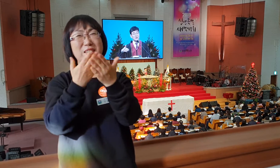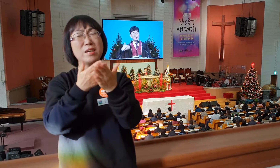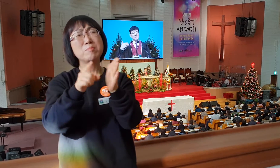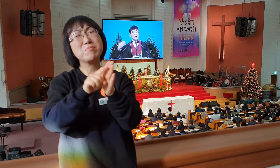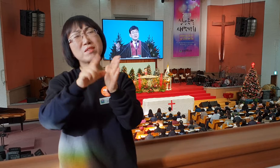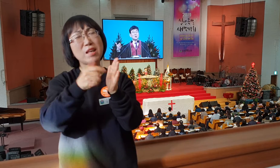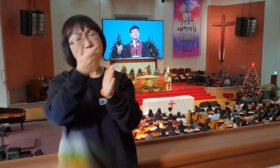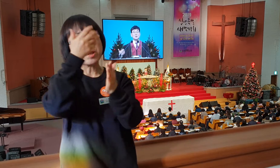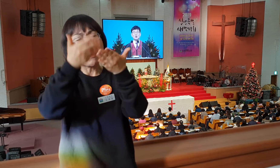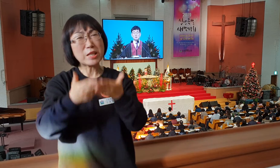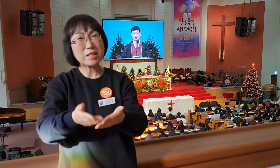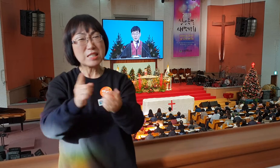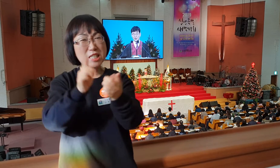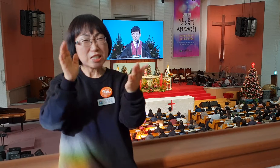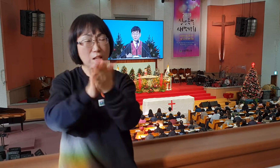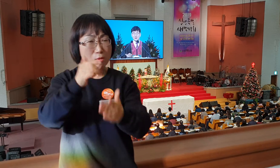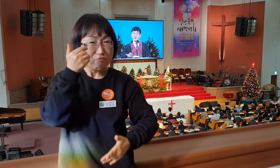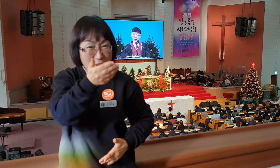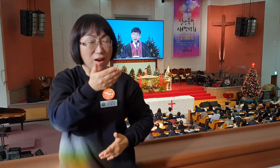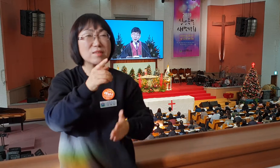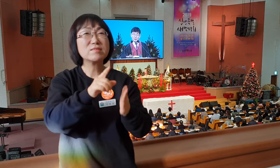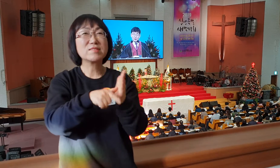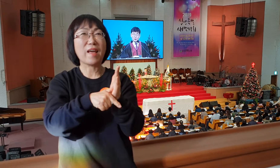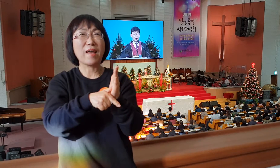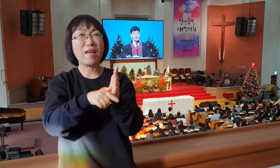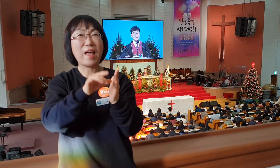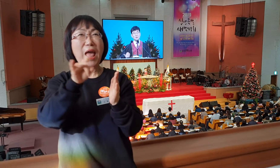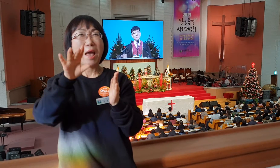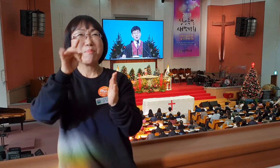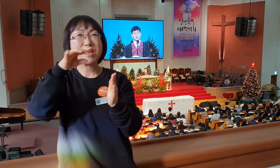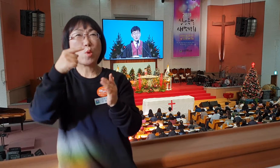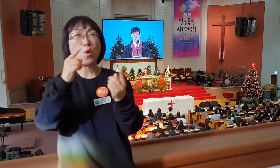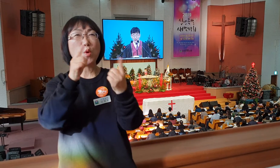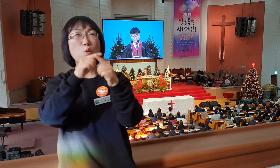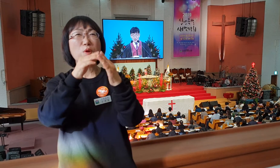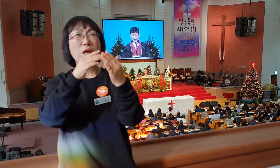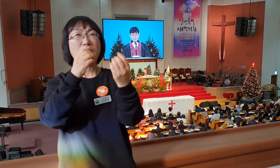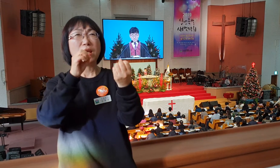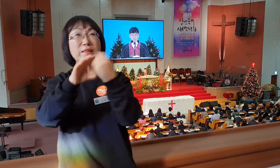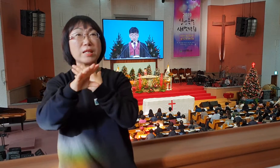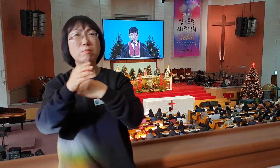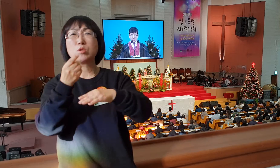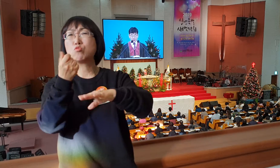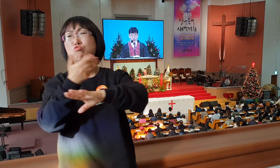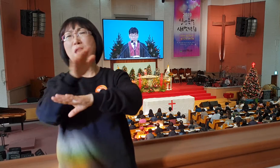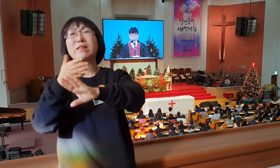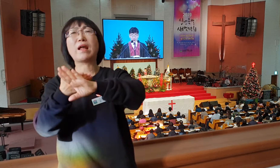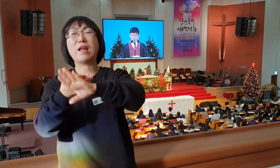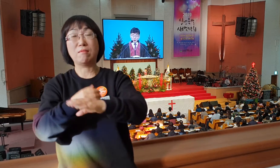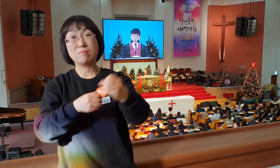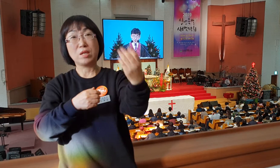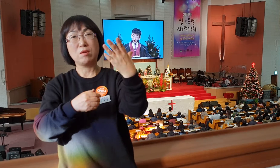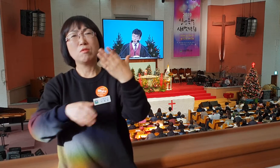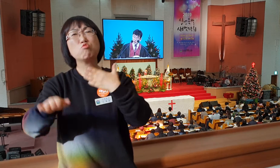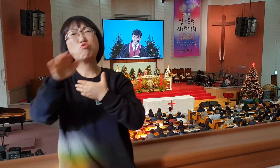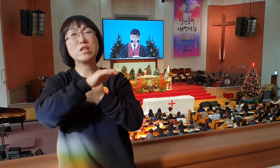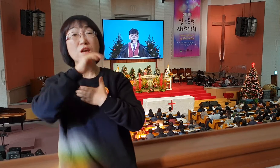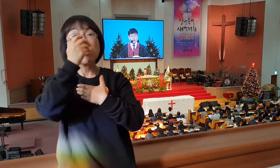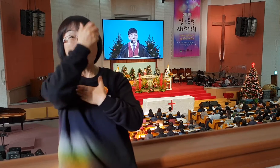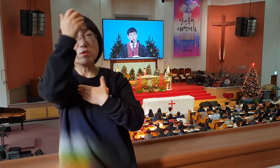받았느냐고 다짜고짜고 물어봐요. 그때 에베소 교회에 대답은 여러분들과 좀 다릅니다. 그 다음에 대답할 때 우리는